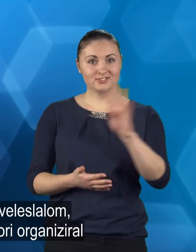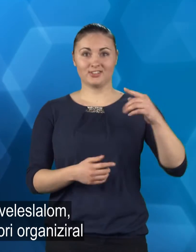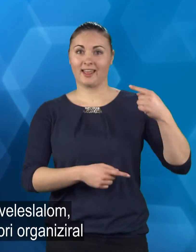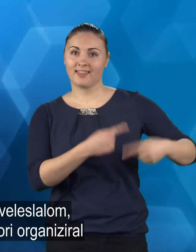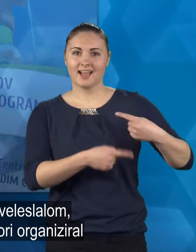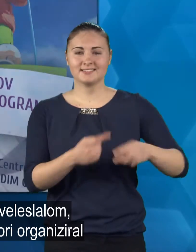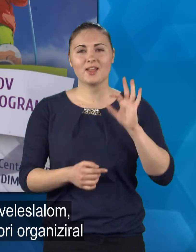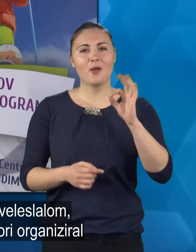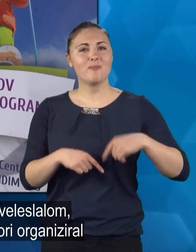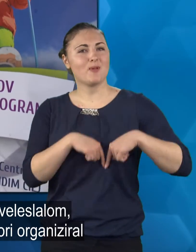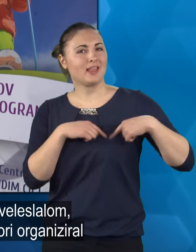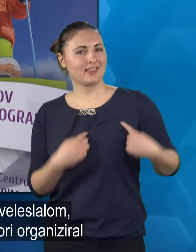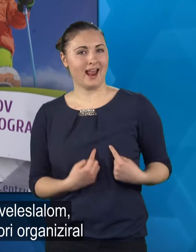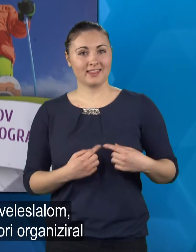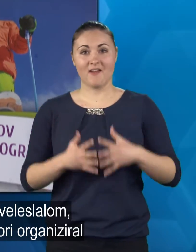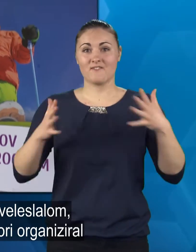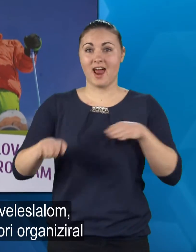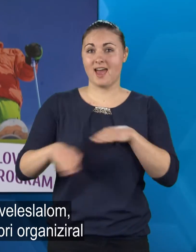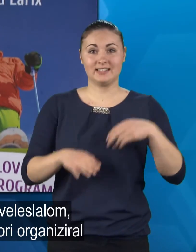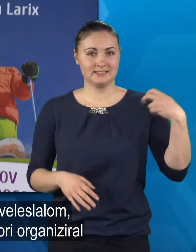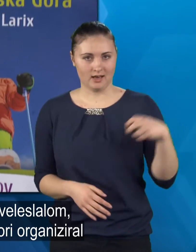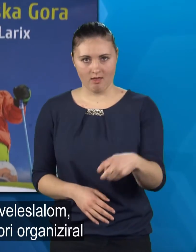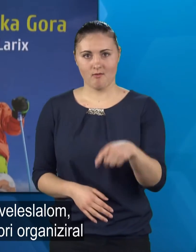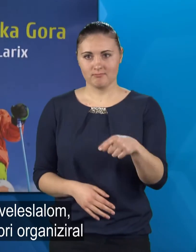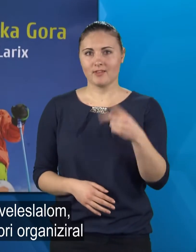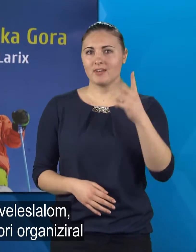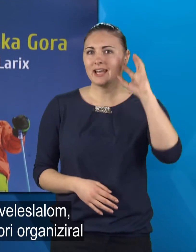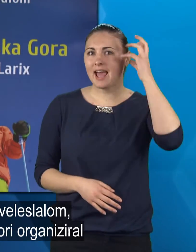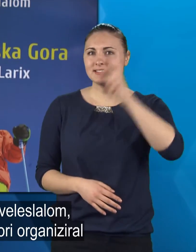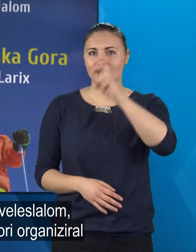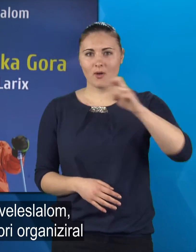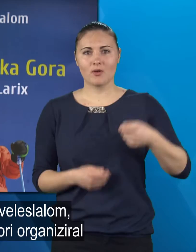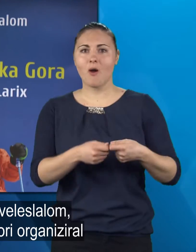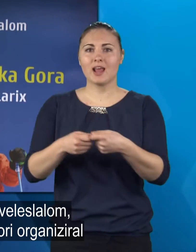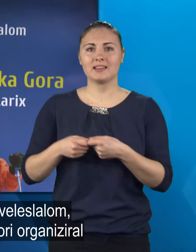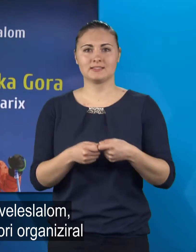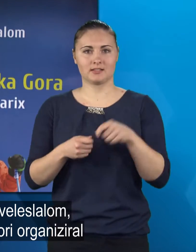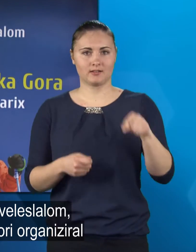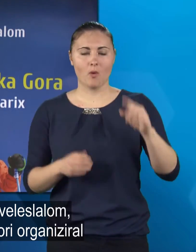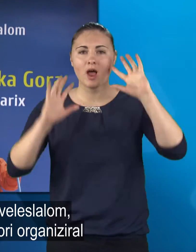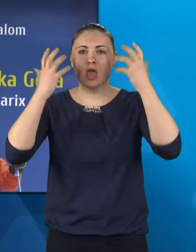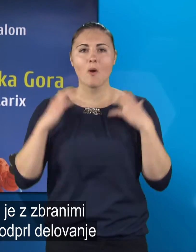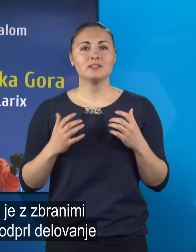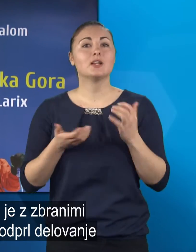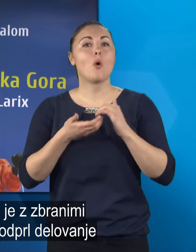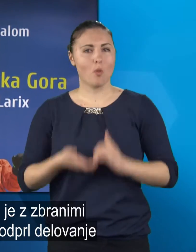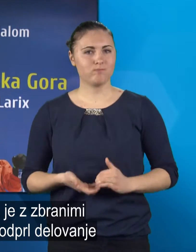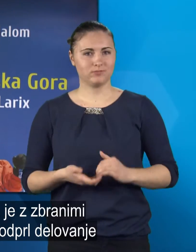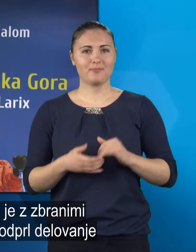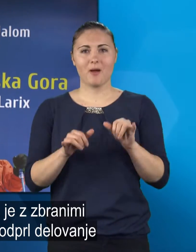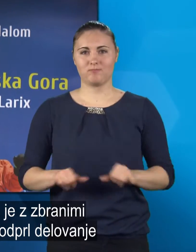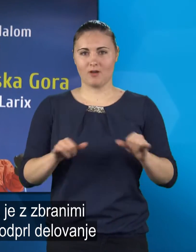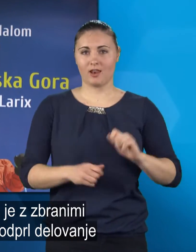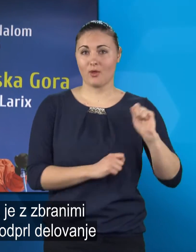Že 14. dobrodelni veleslalom, ki ga je v Kranjski Gori organiziral Lions Club Bled Golf, je z